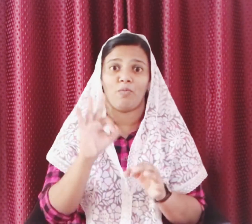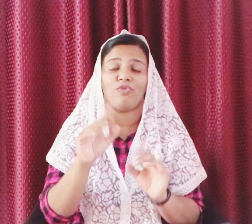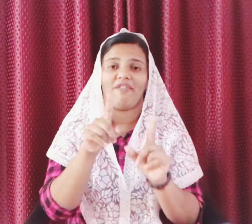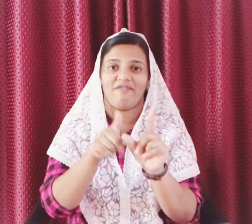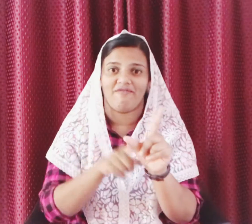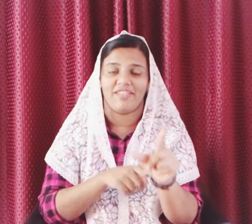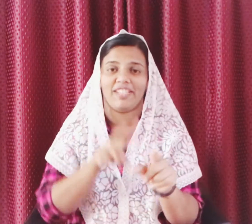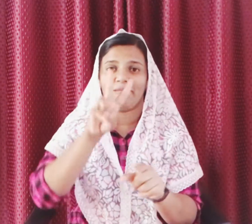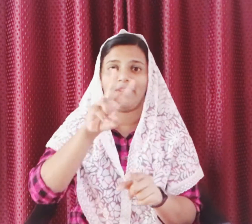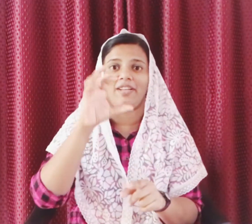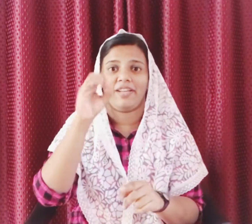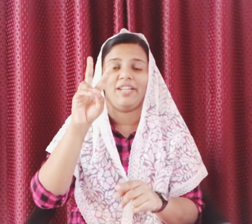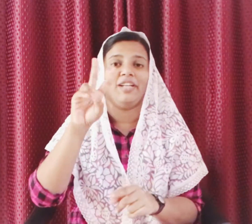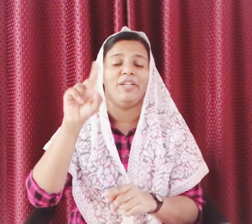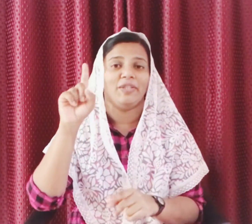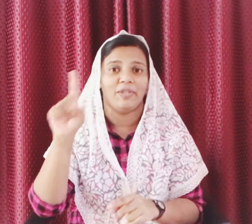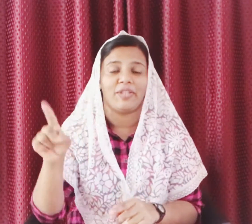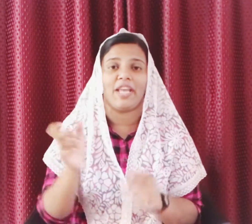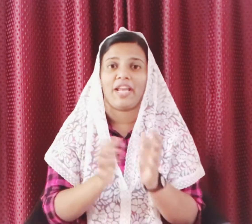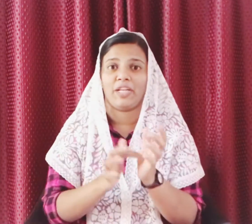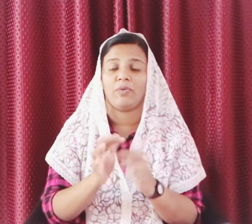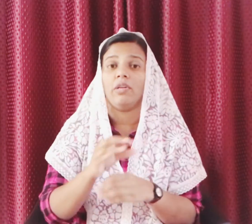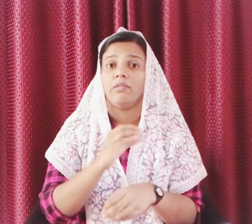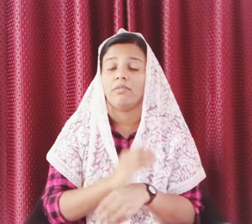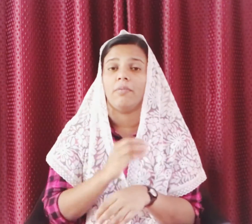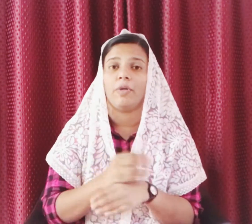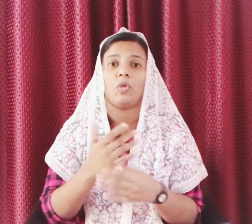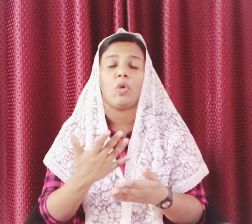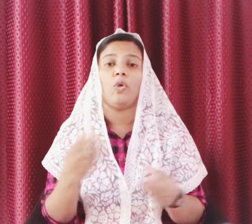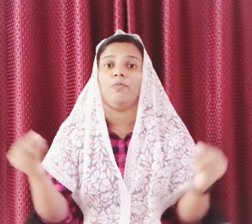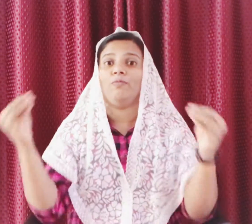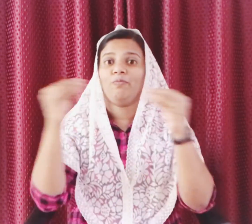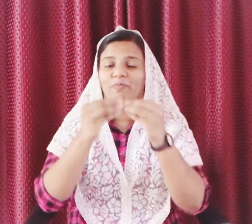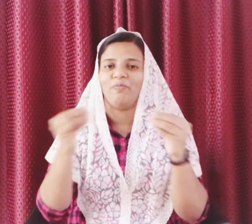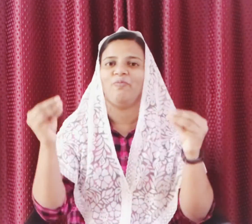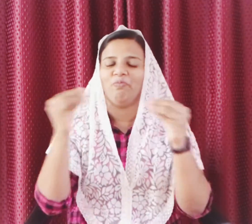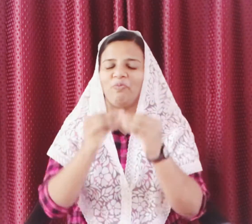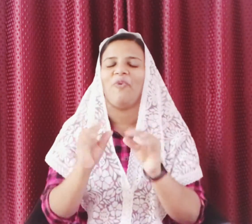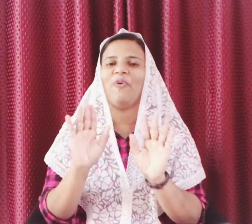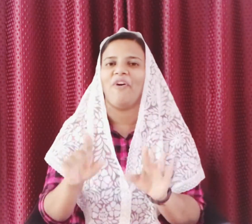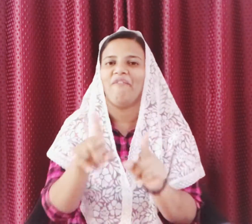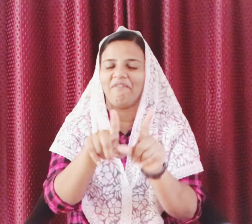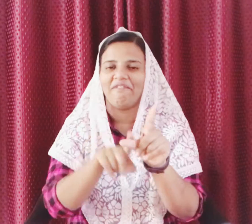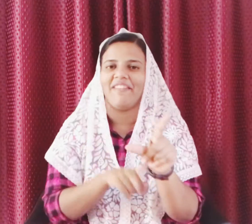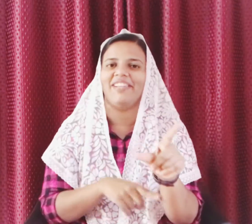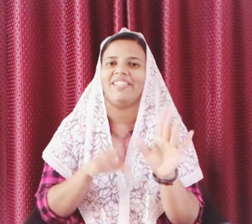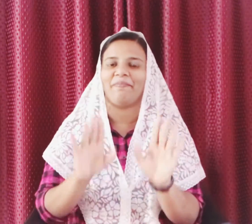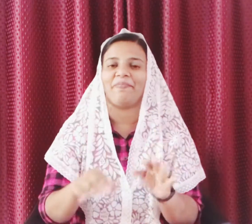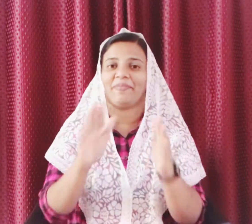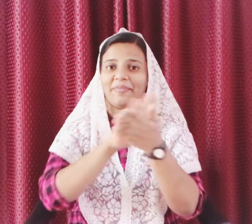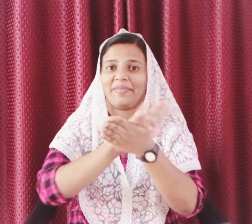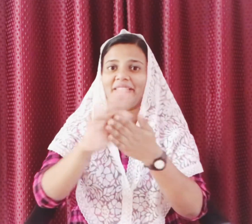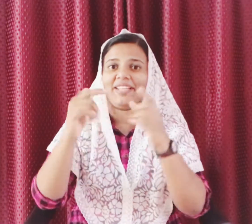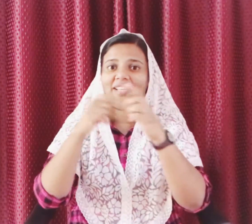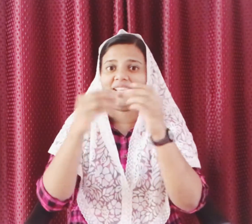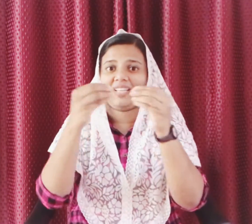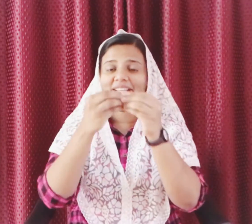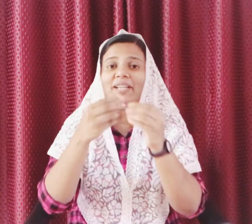വർഷം 2021 എന്ന് പറഞ്ഞാൽ കർത്താവിൻ്റെ സമയത്തെ സംബന്ധിച്ചിടത്തോളം വർദ്ധനവിൻ്റെ വർഷമാണ്. ഹല്ലേലൂയ. എബ്രായ ലേഖനം